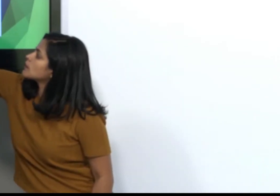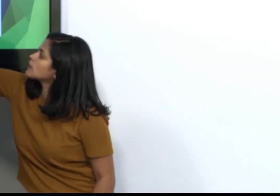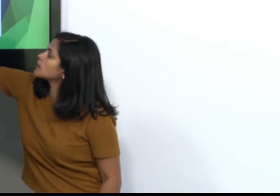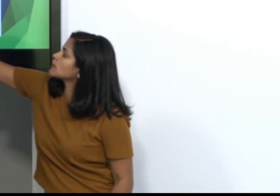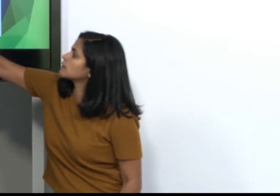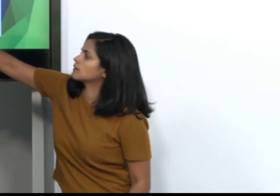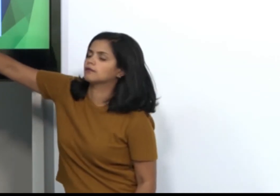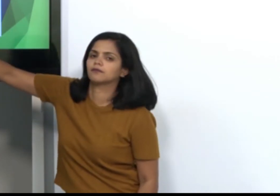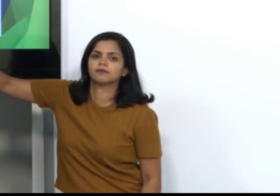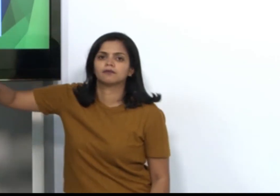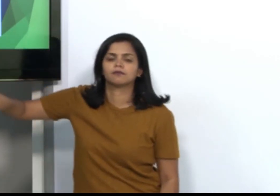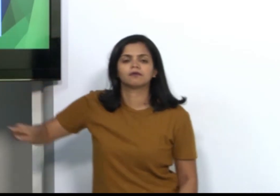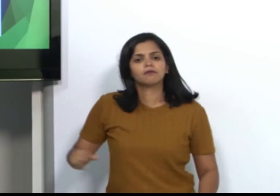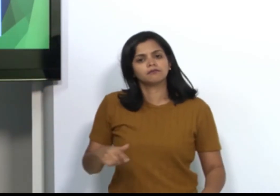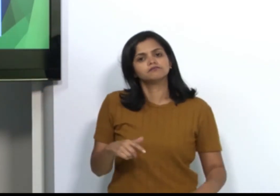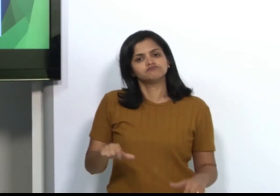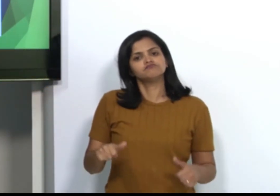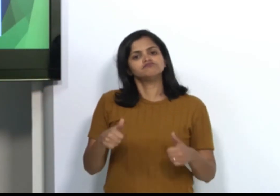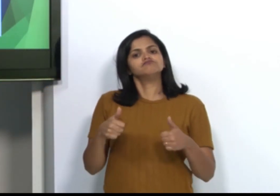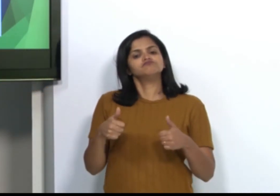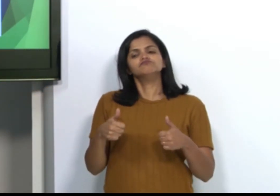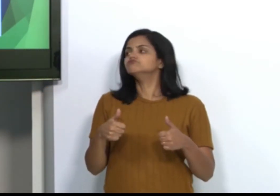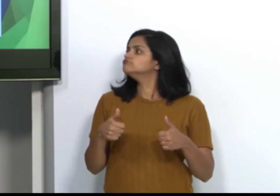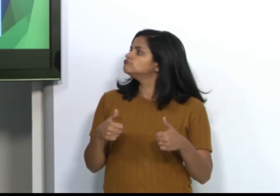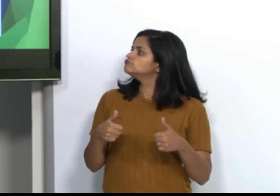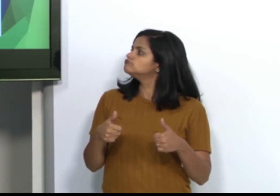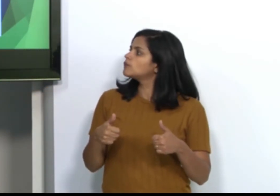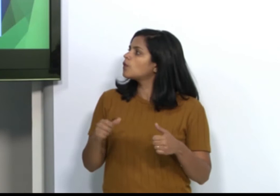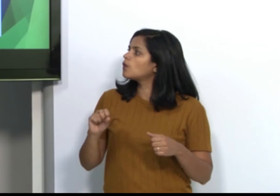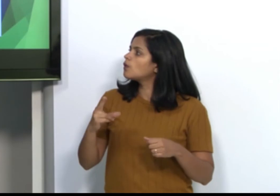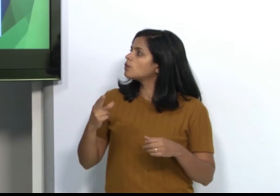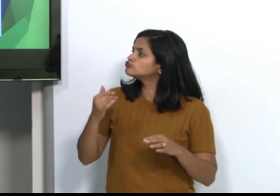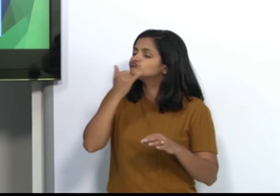Então, há uma marcação de tempo no decorrer do sinal.